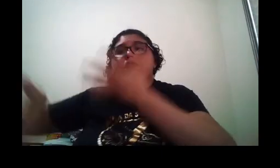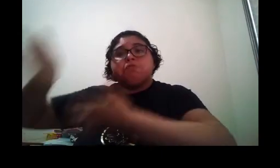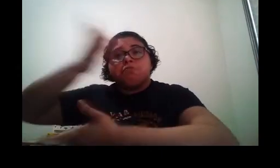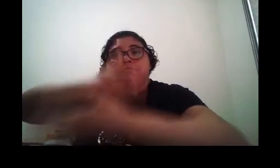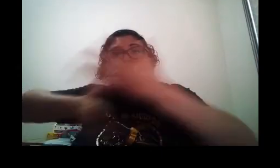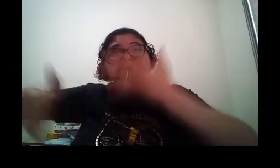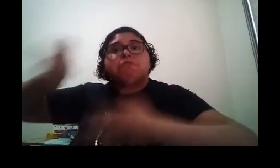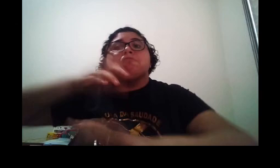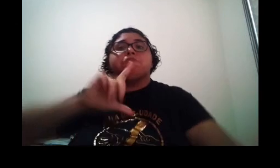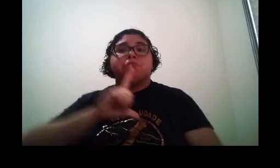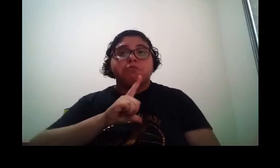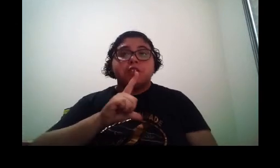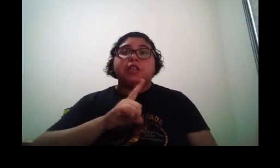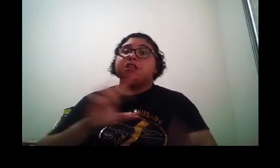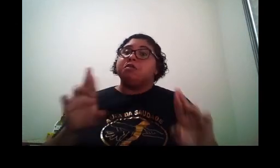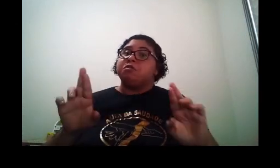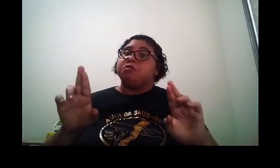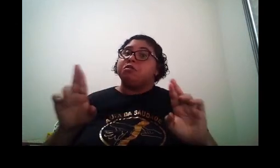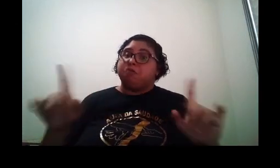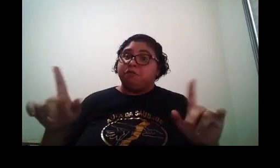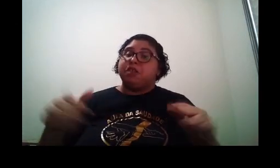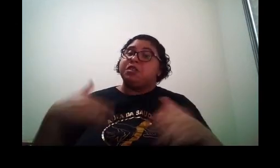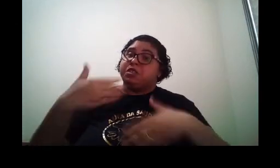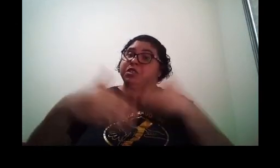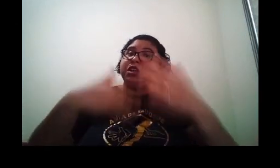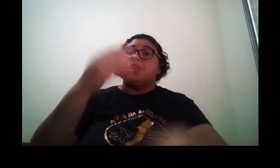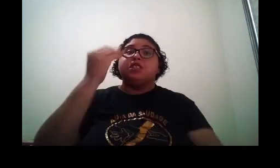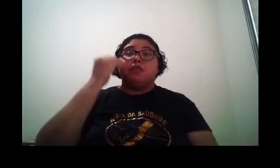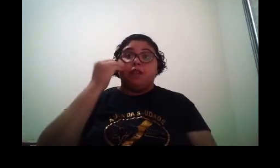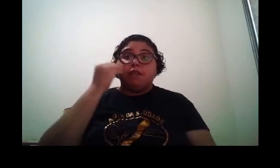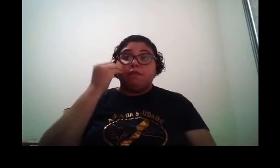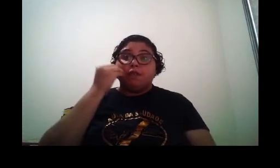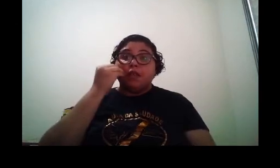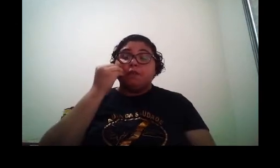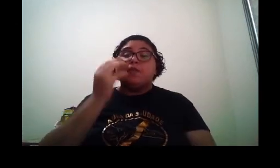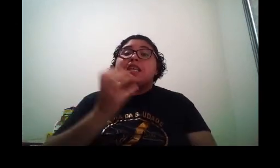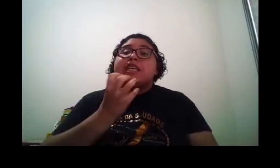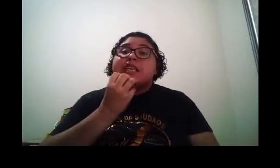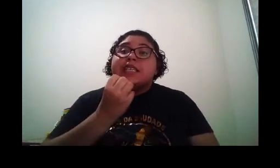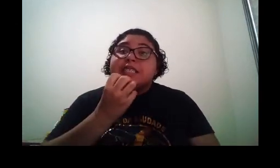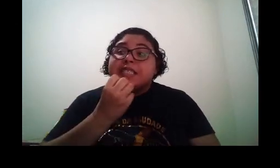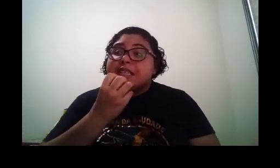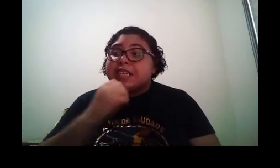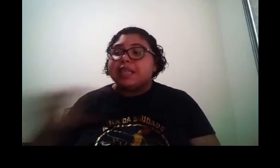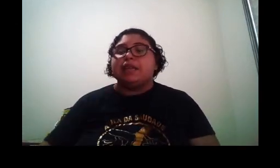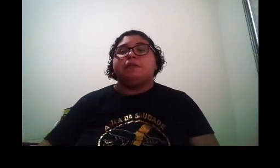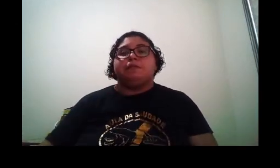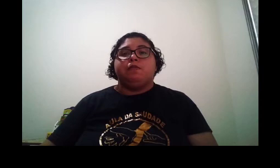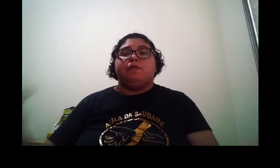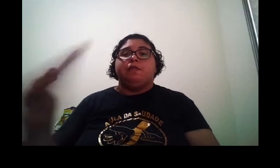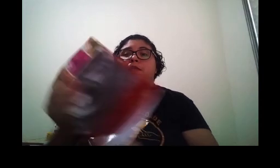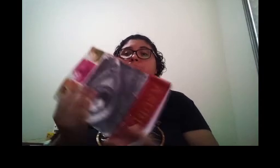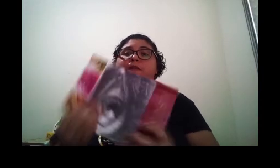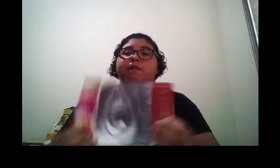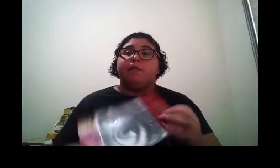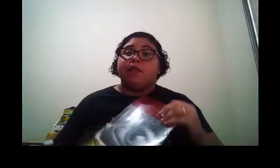Existem todos esses contextos, né? E Sclier, ele trabalha em cima disso, que é esse autor aqui que eu mostrei